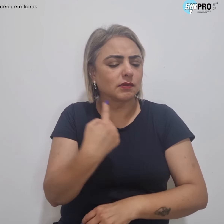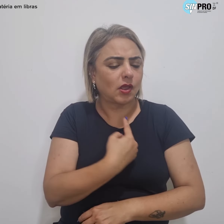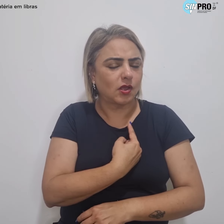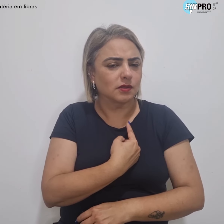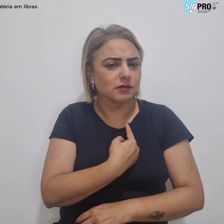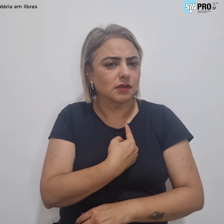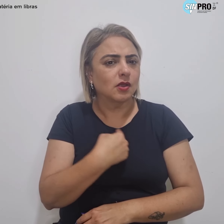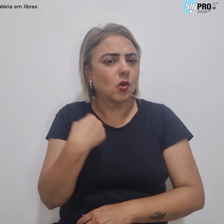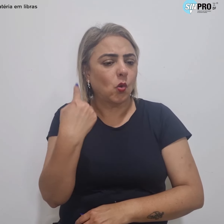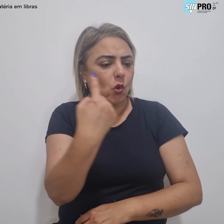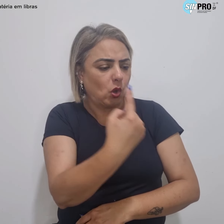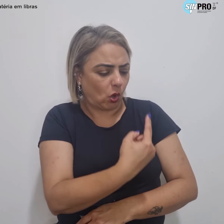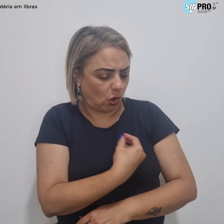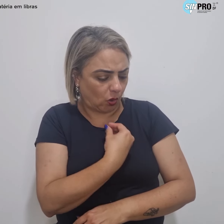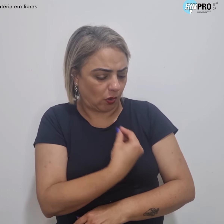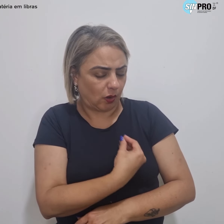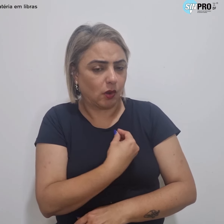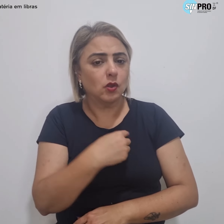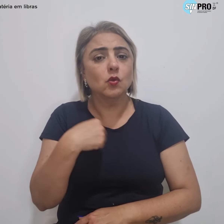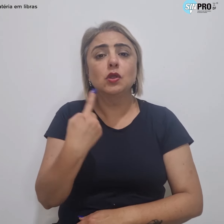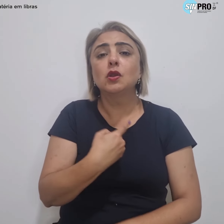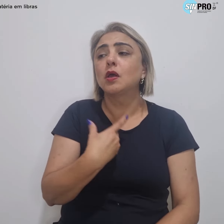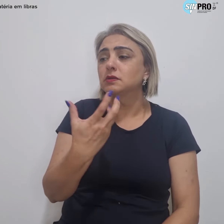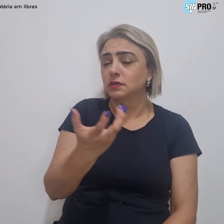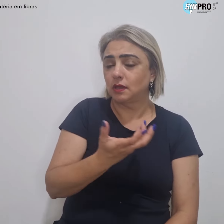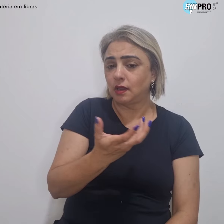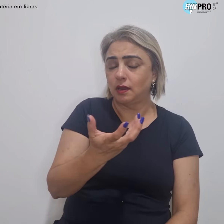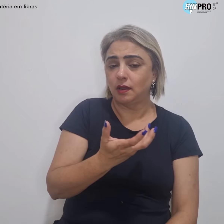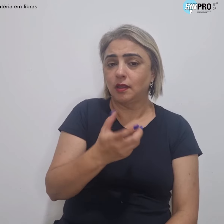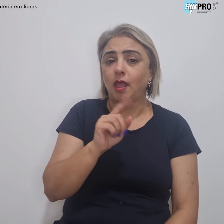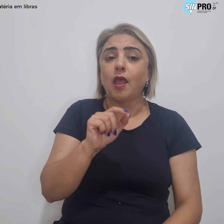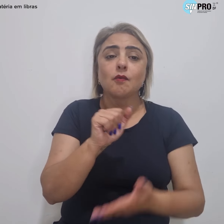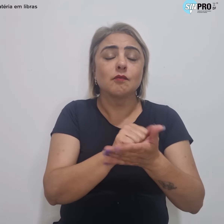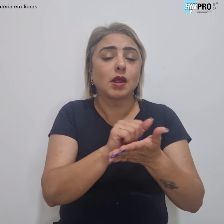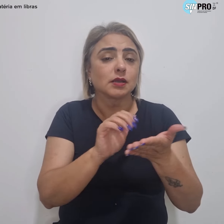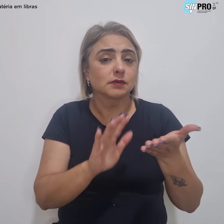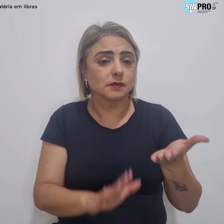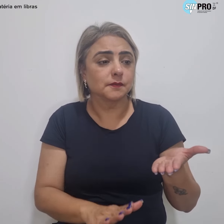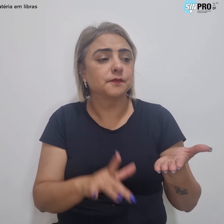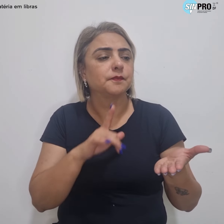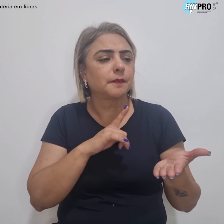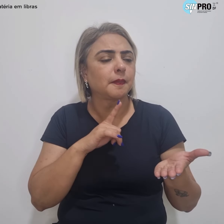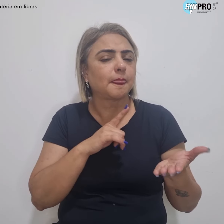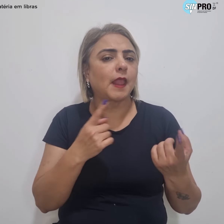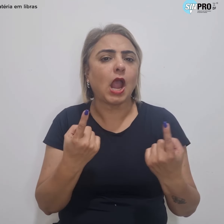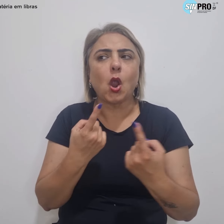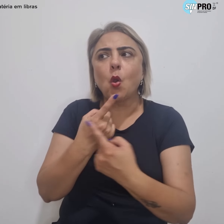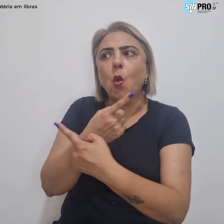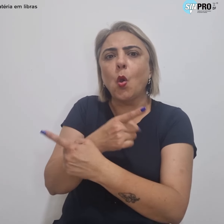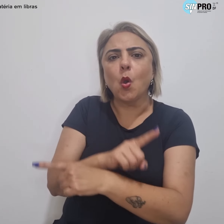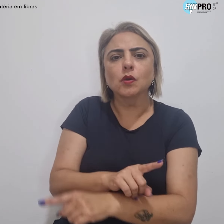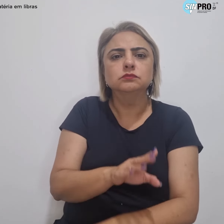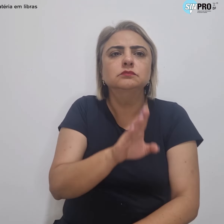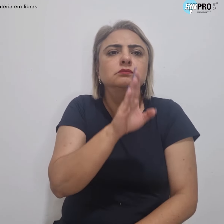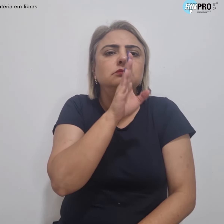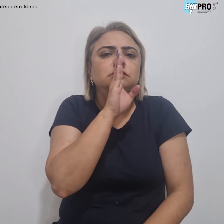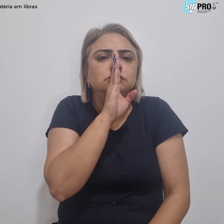sobre o que somos, o que queremos. É uma atividade que vai contra o silenciamento de nós